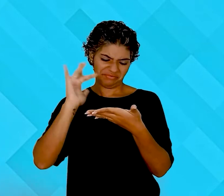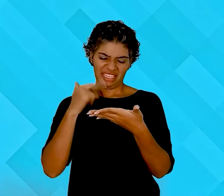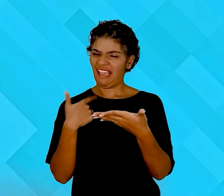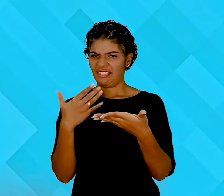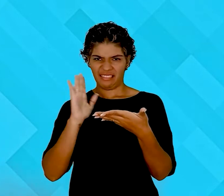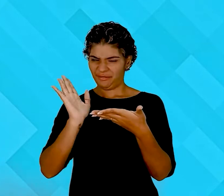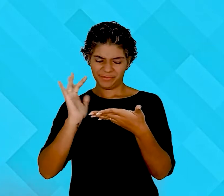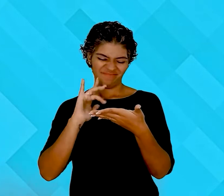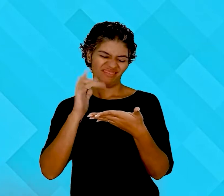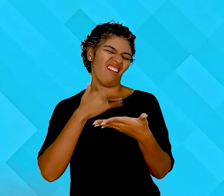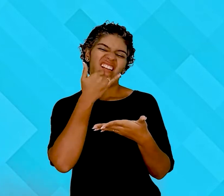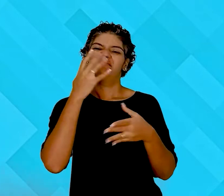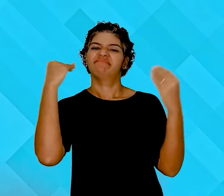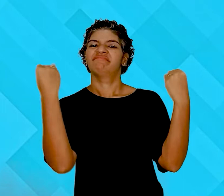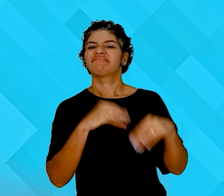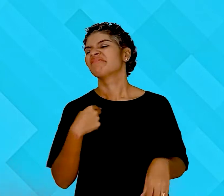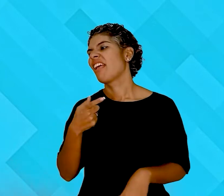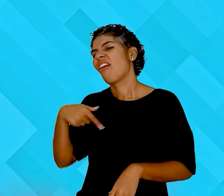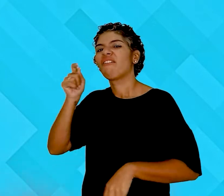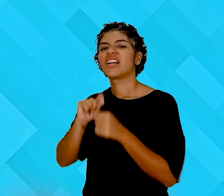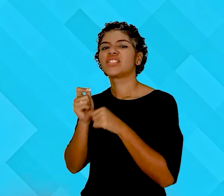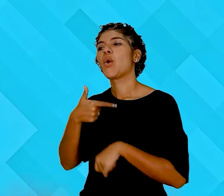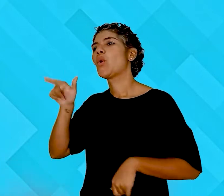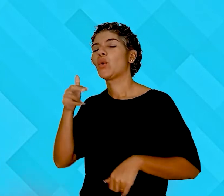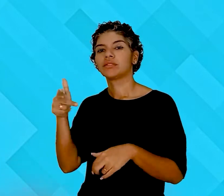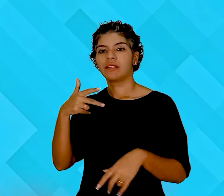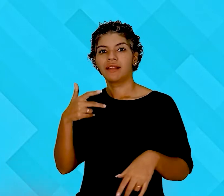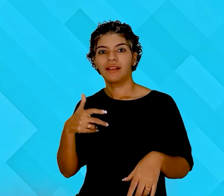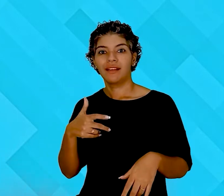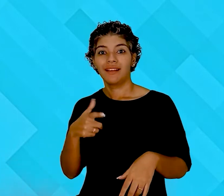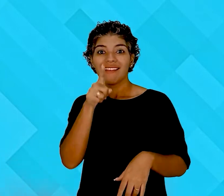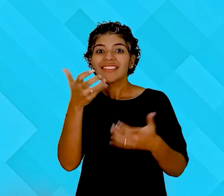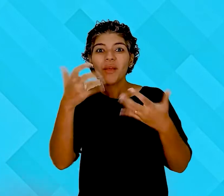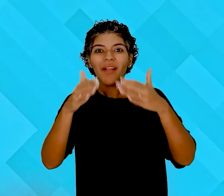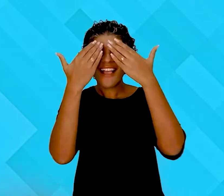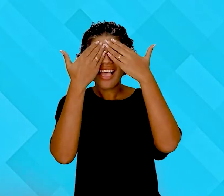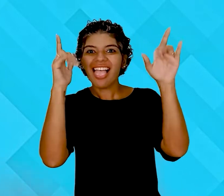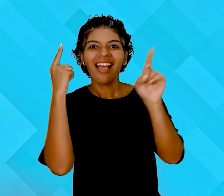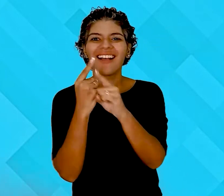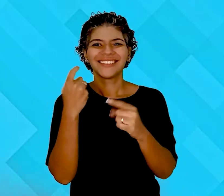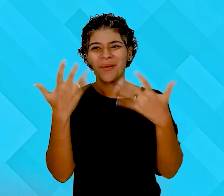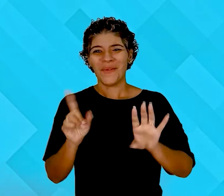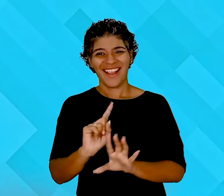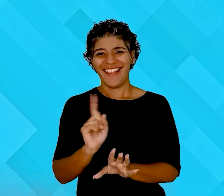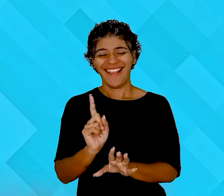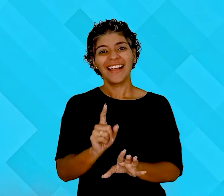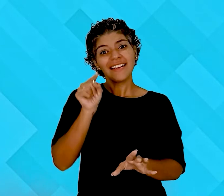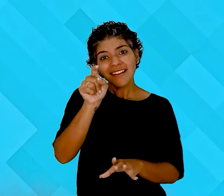As plataformas não querem de jeito nenhum que a gente saia dali. Então, quanto mais consegue-se que a gente se mantenha